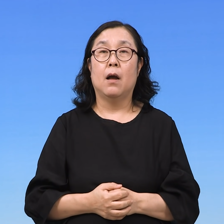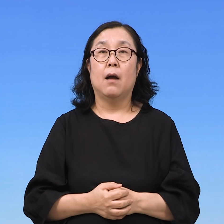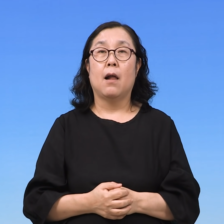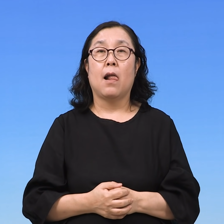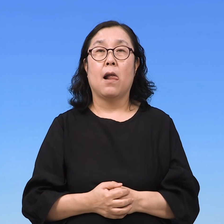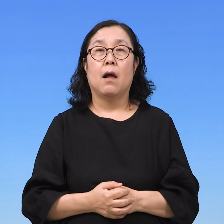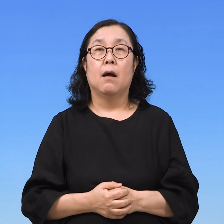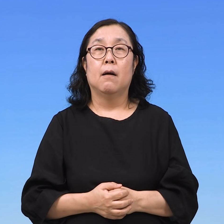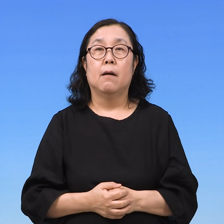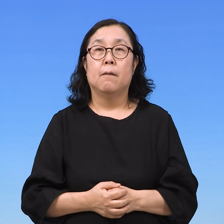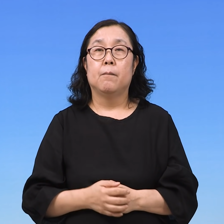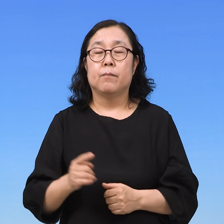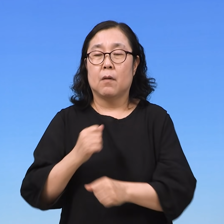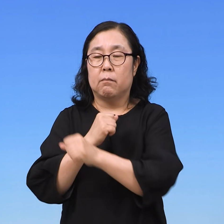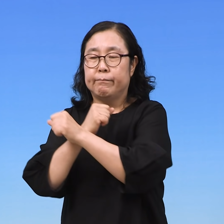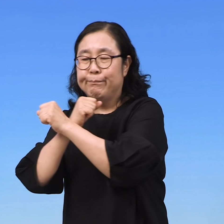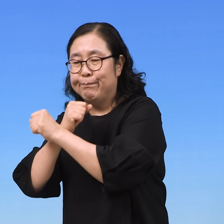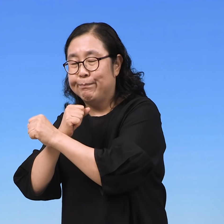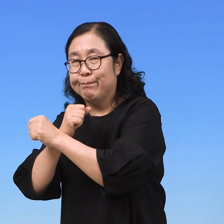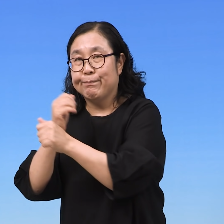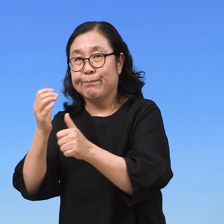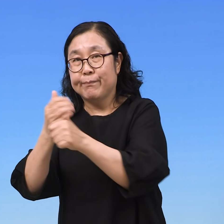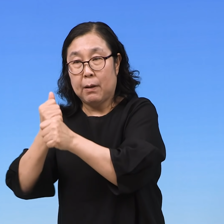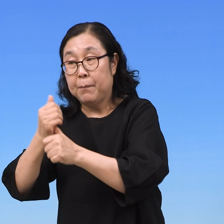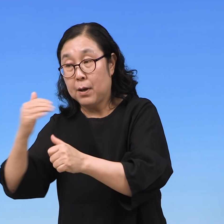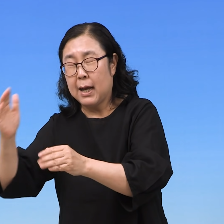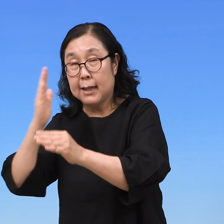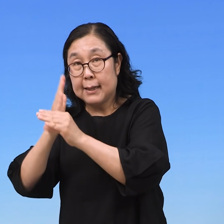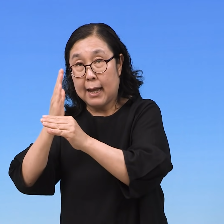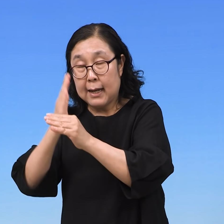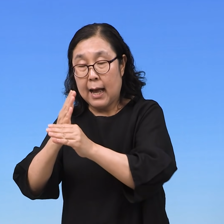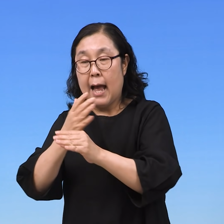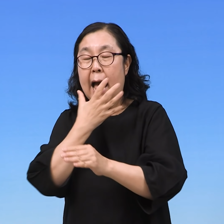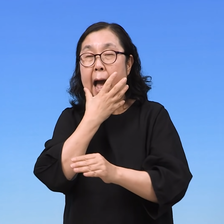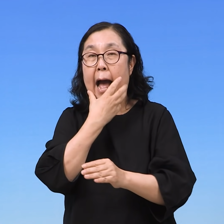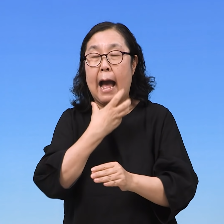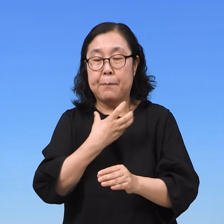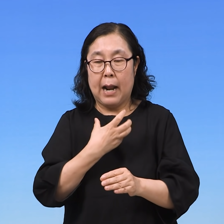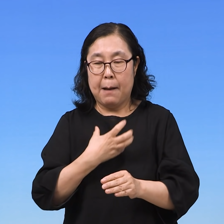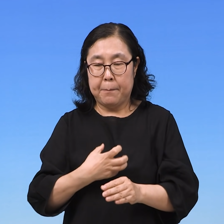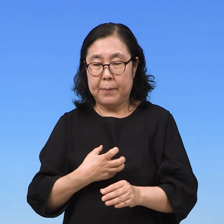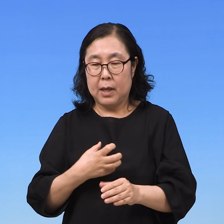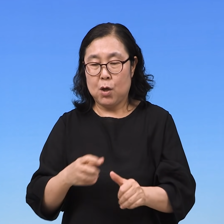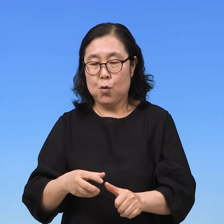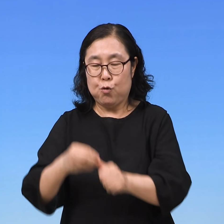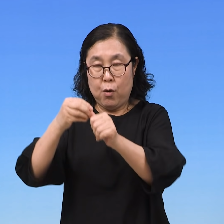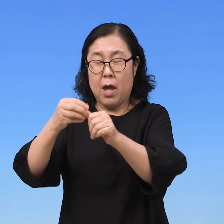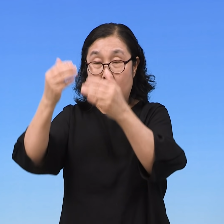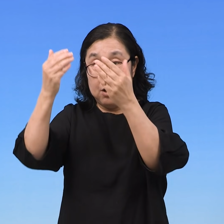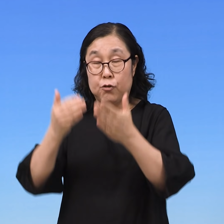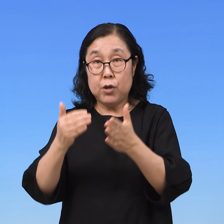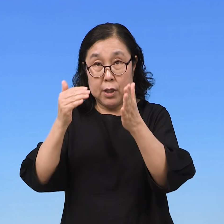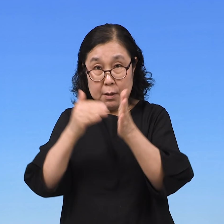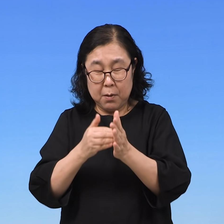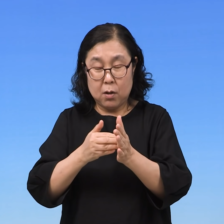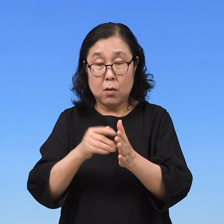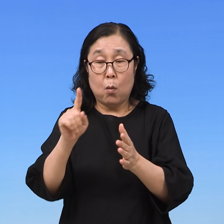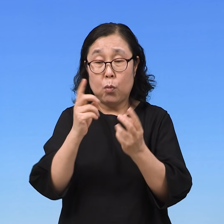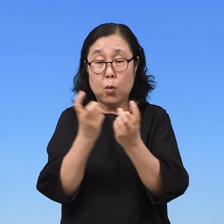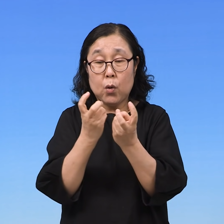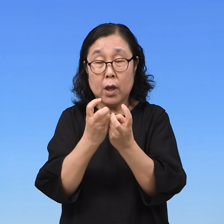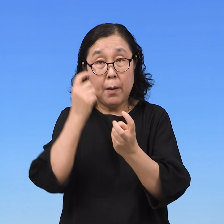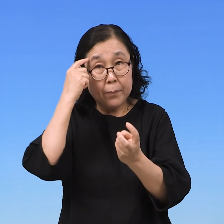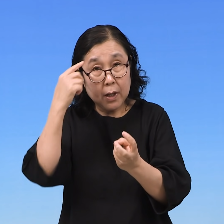그렇게 포로로 끌려갔다가 아브라함의 도움으로 구사일생으로 그렇게 건짐을 받았으면 어떻게 해야